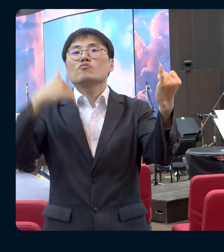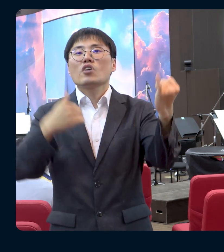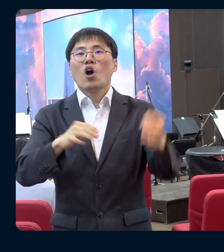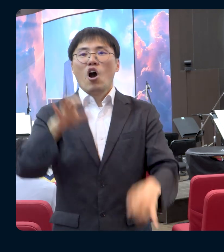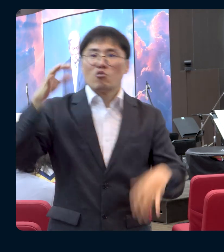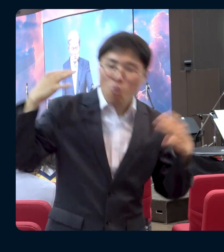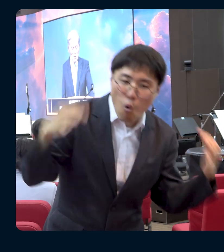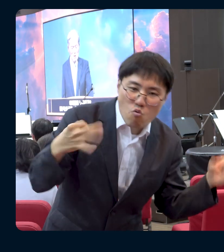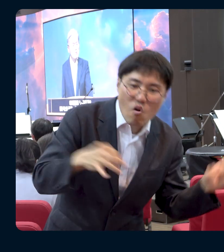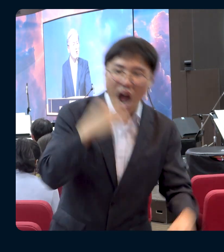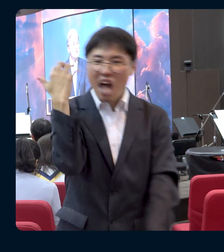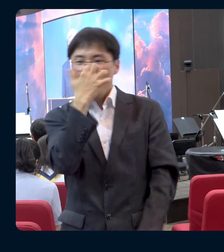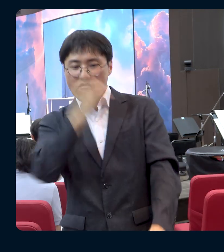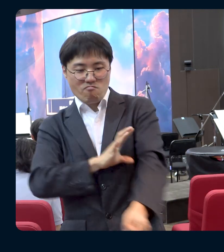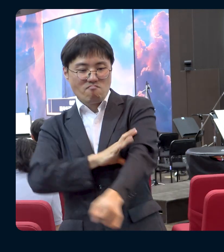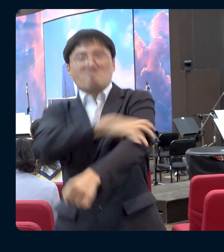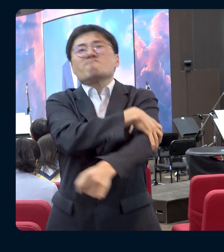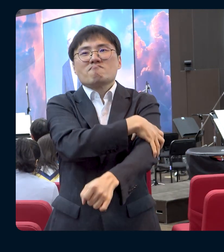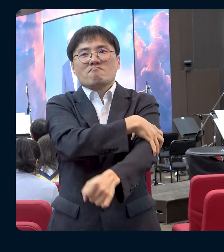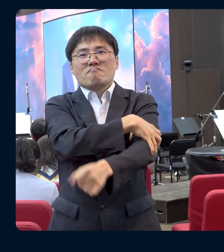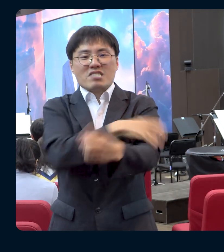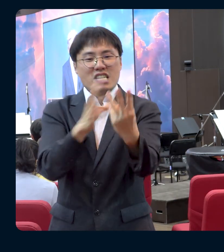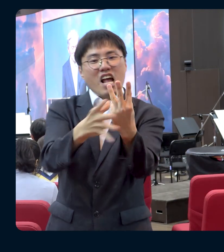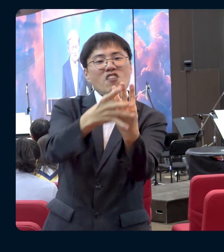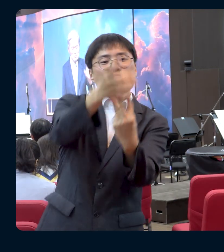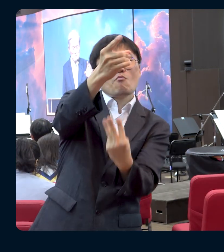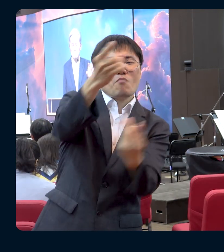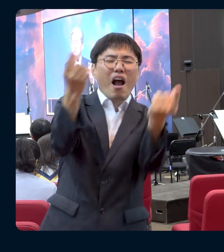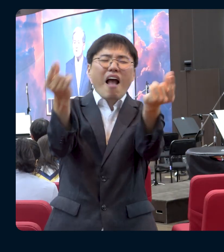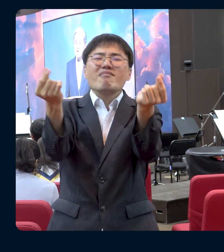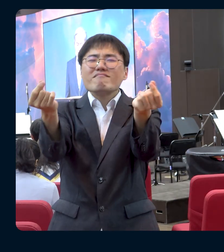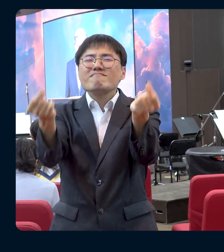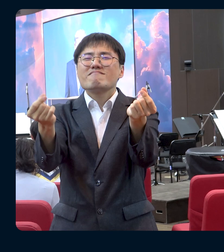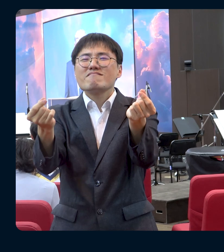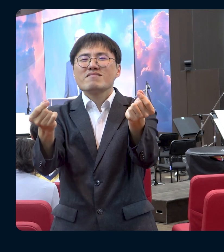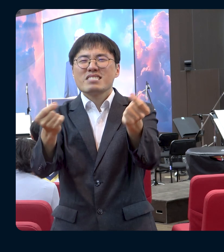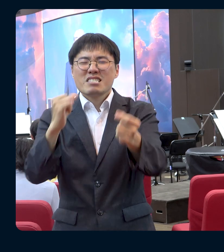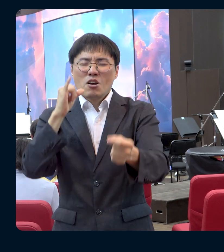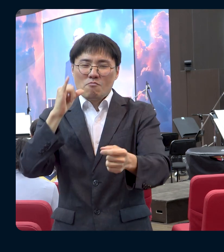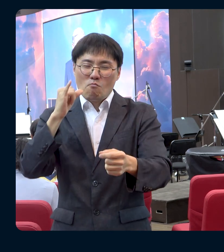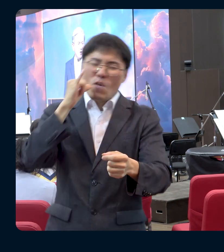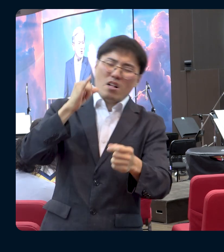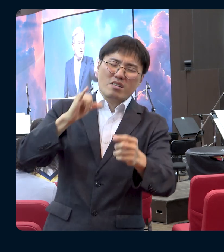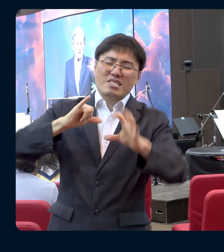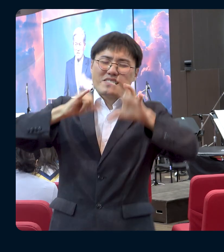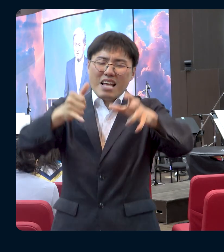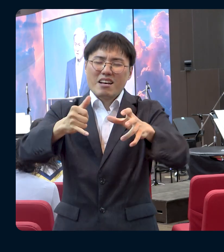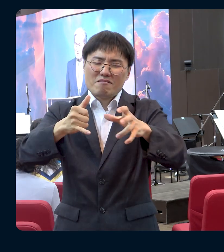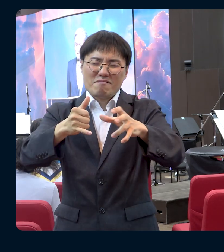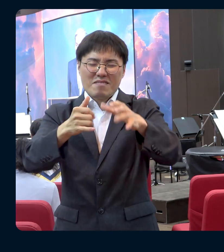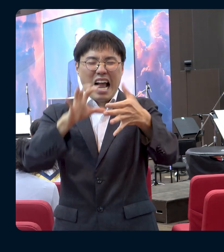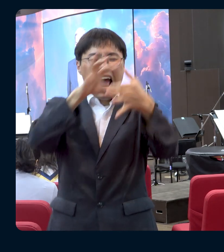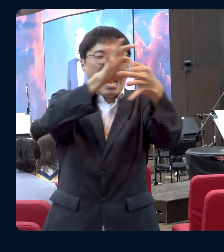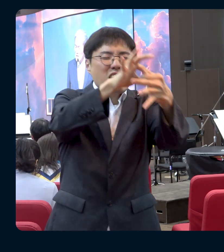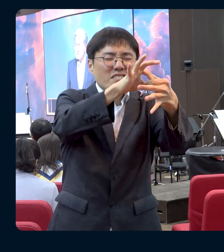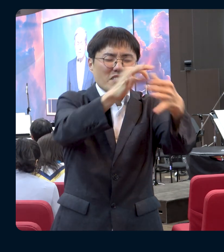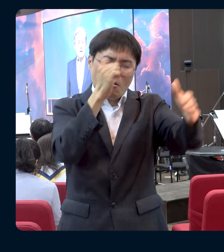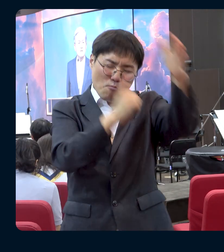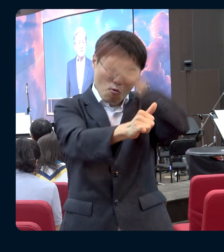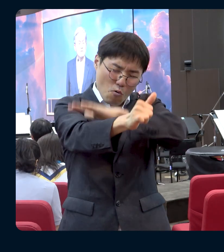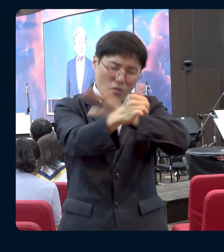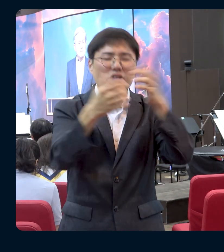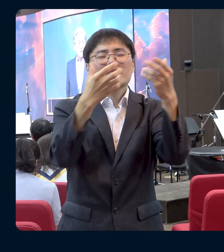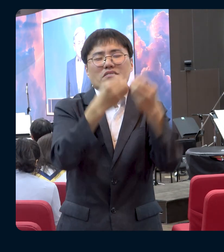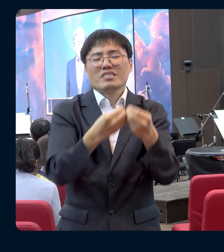예, 돈과 섹스와 권력의 삼위일체를 이룬 세속적 세력을 대표하는 여인 아니냐 그 말이에요.